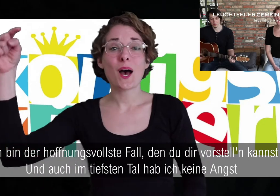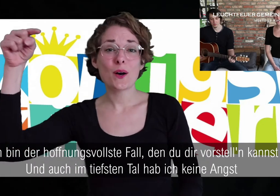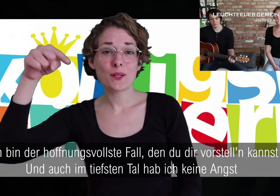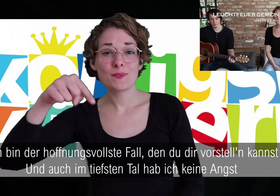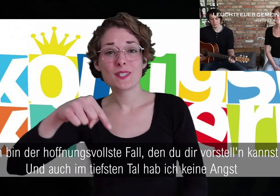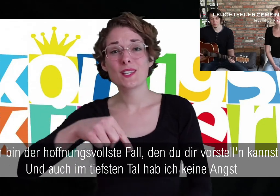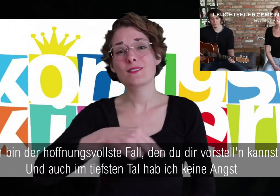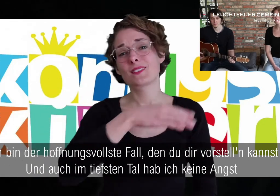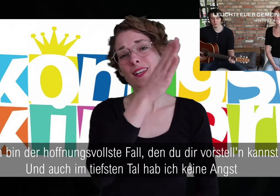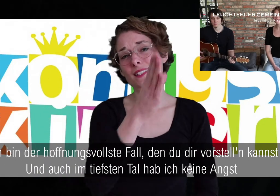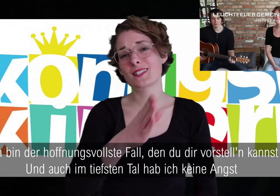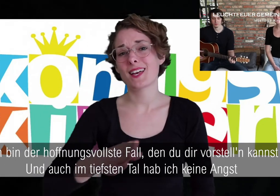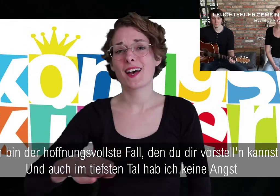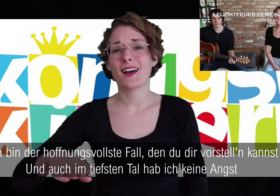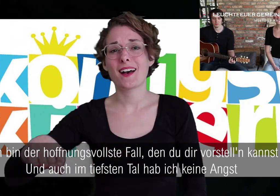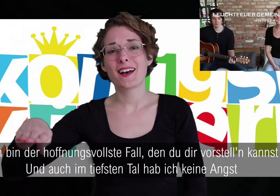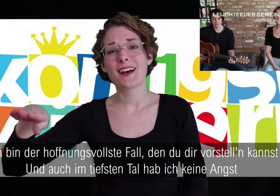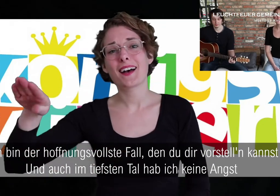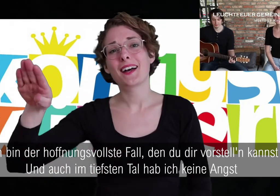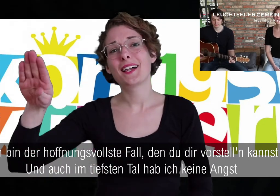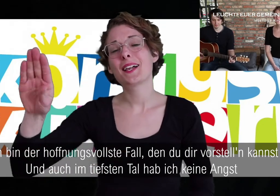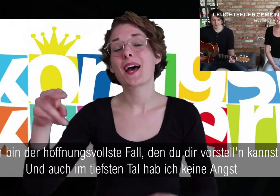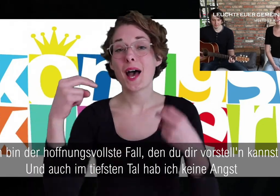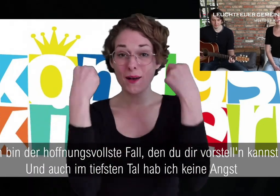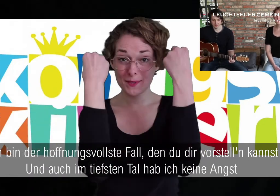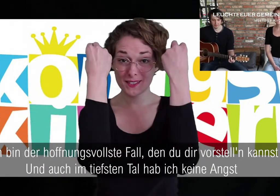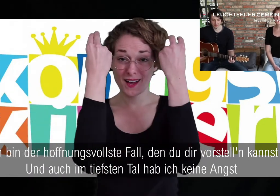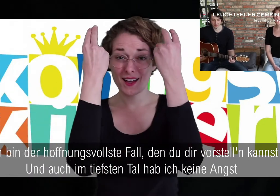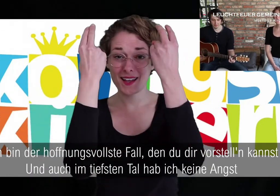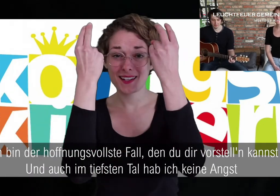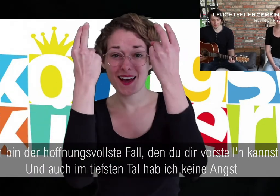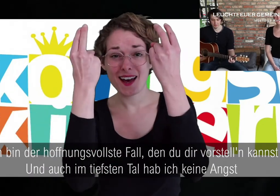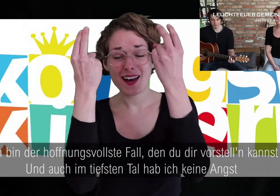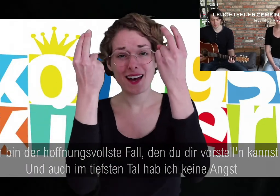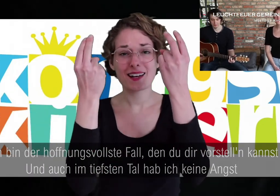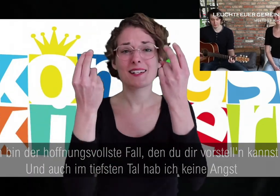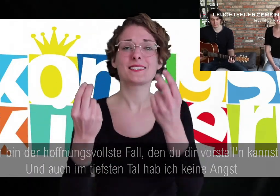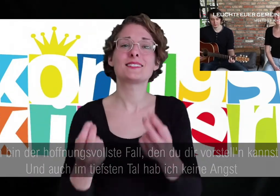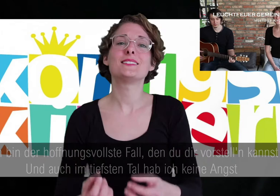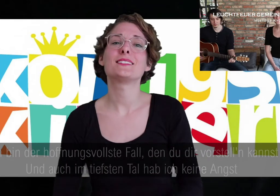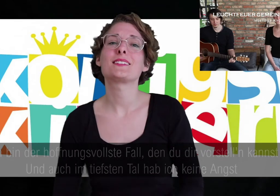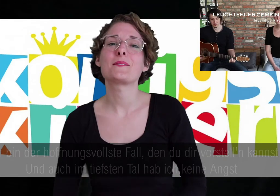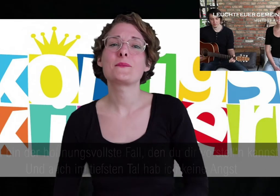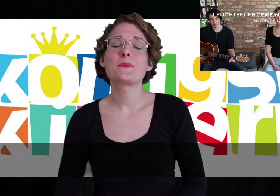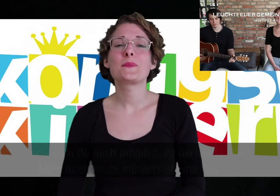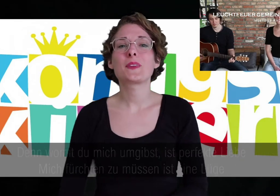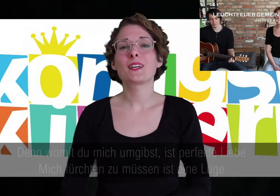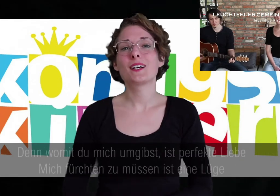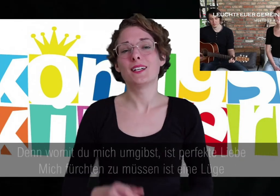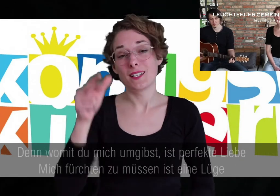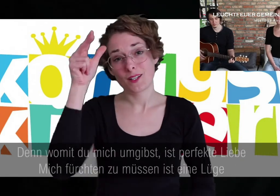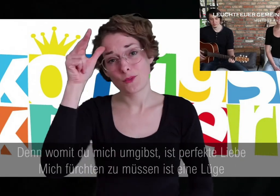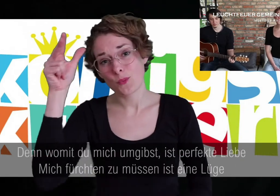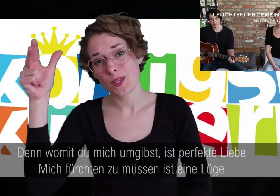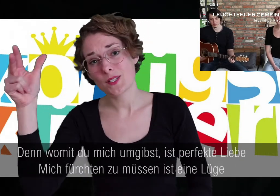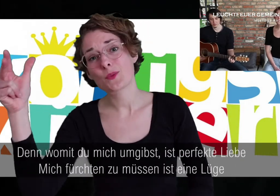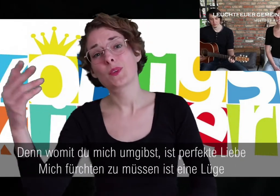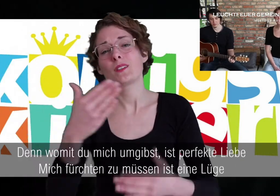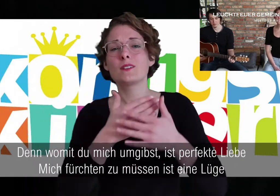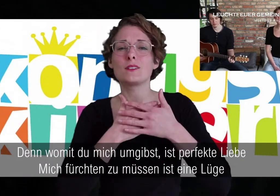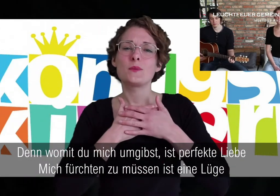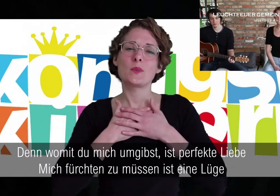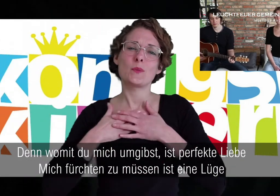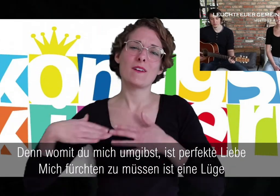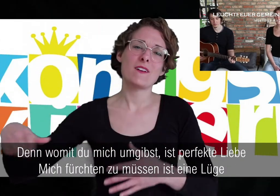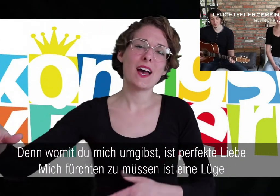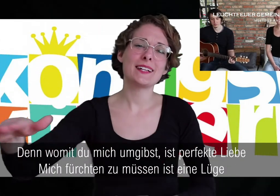Und auch im tiefsten Tal hab ich keine Angst. Denn womit du